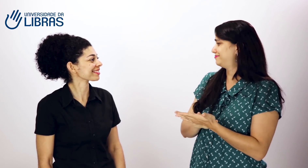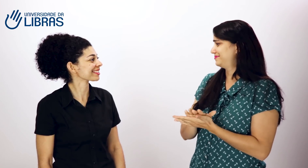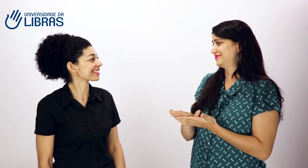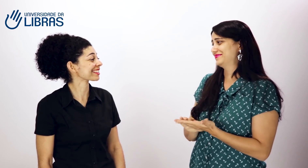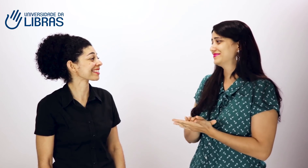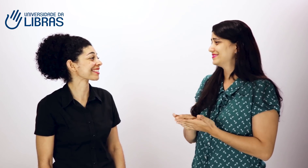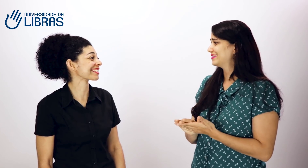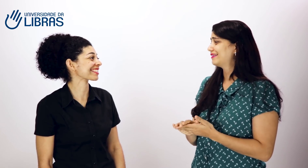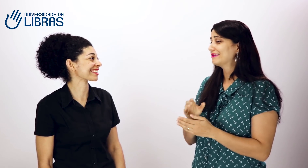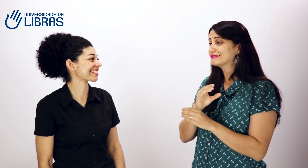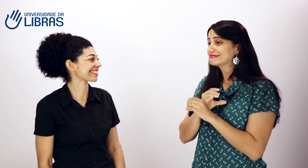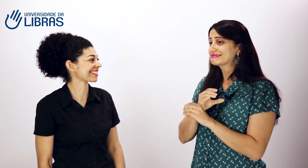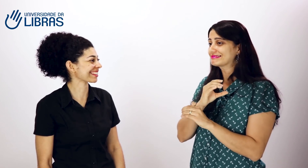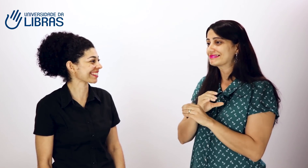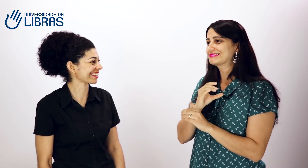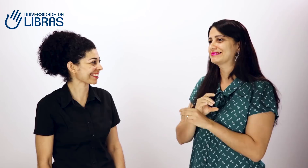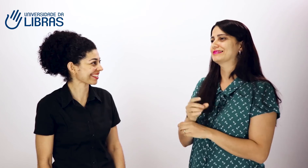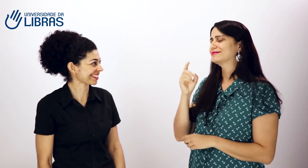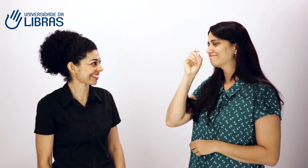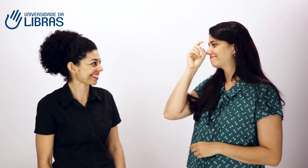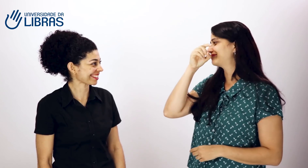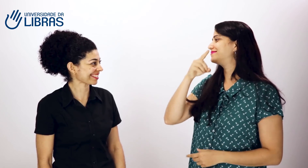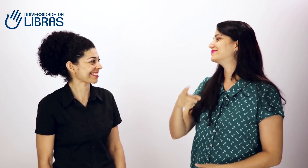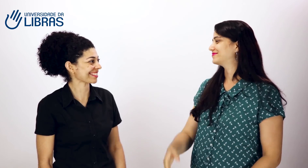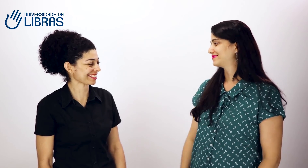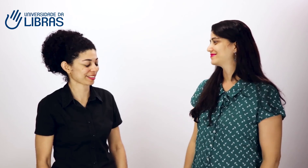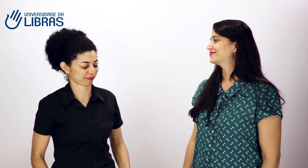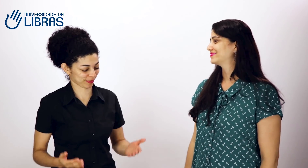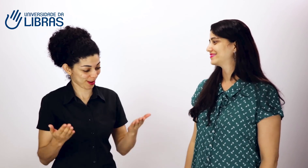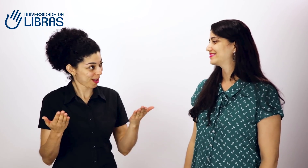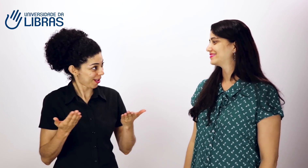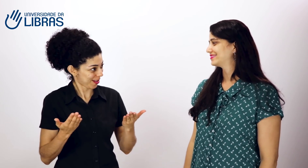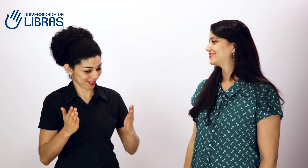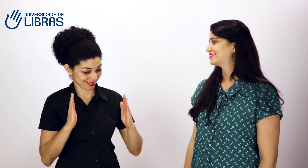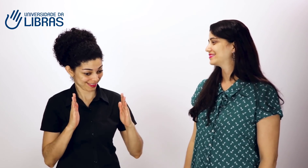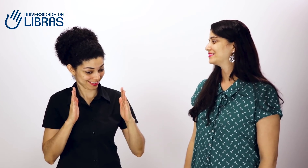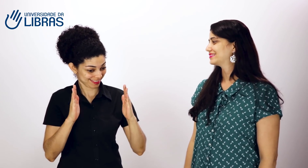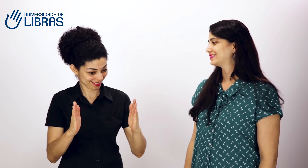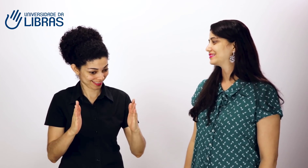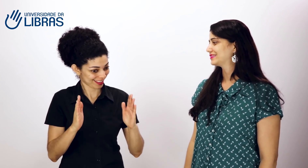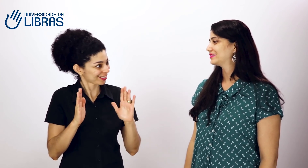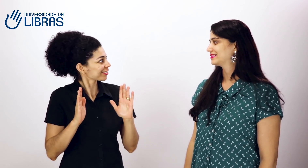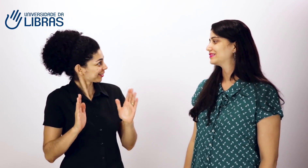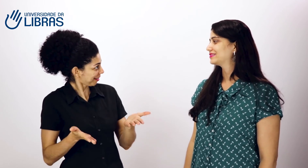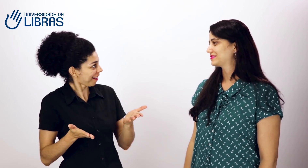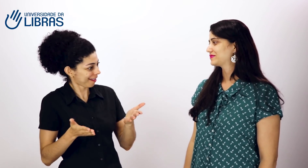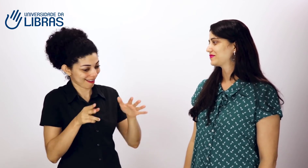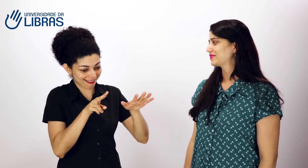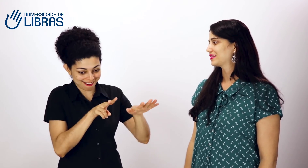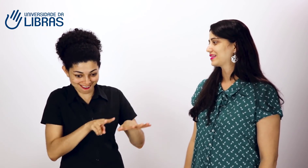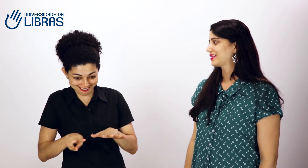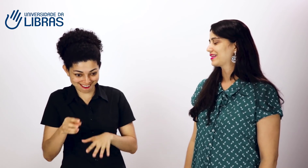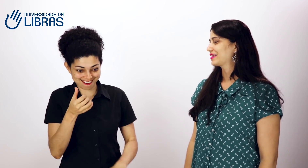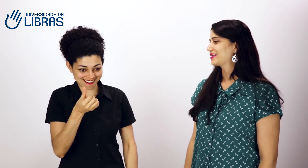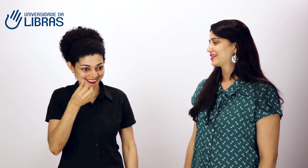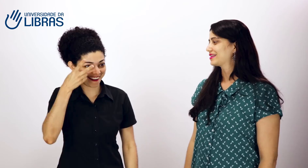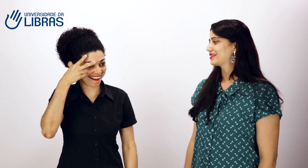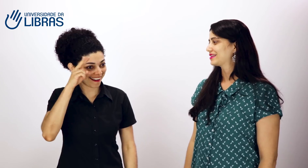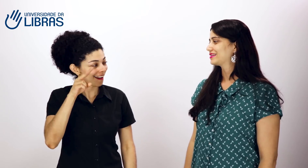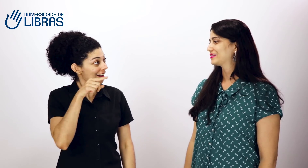dele, na verdade quase nada. Era uma barreira de comunicação horrível. Tá. E nesse período agora que você tem aplicado, agora você está na